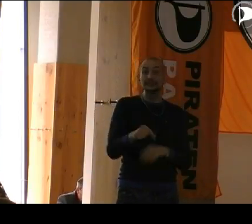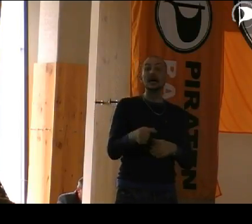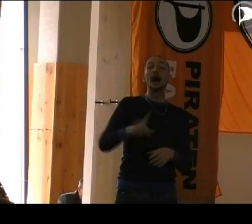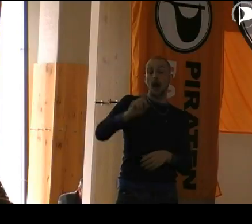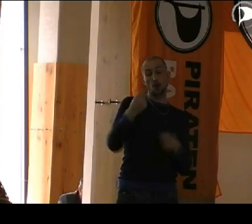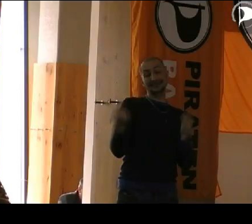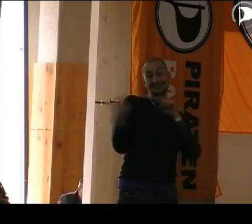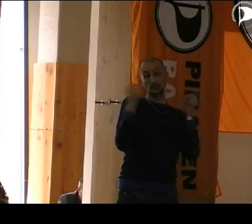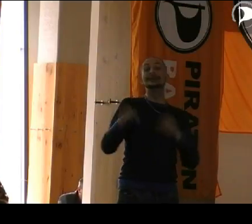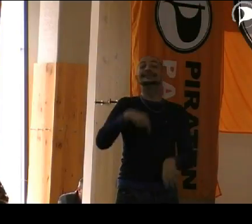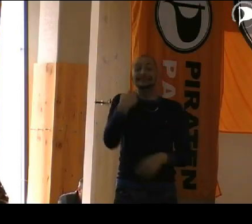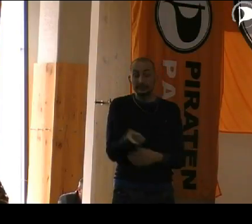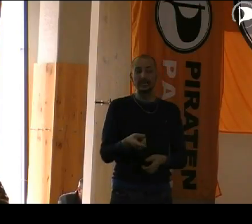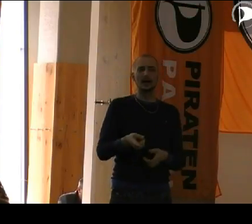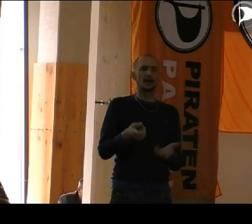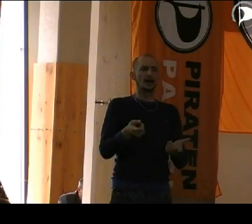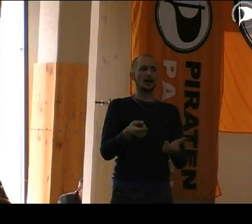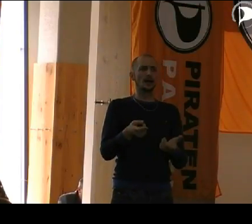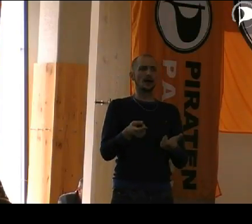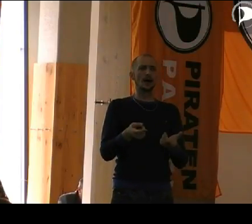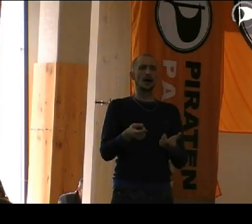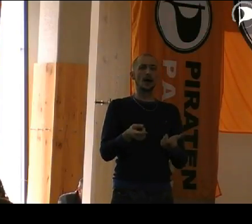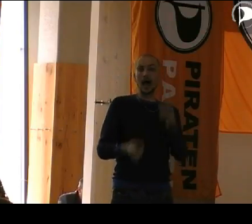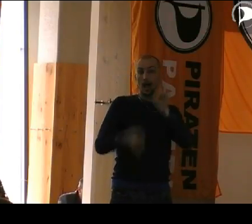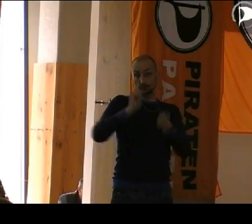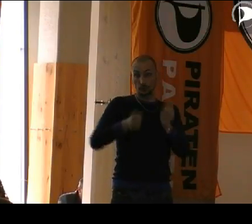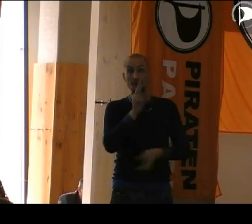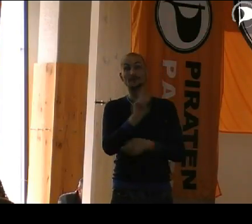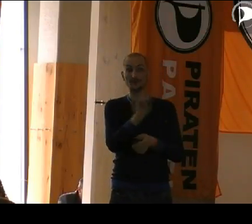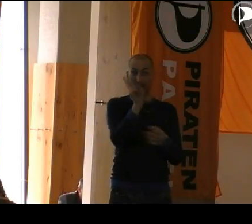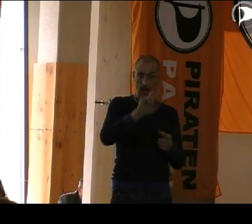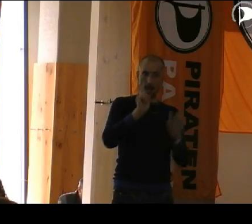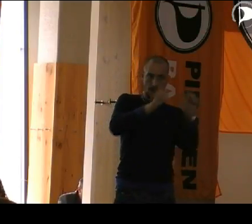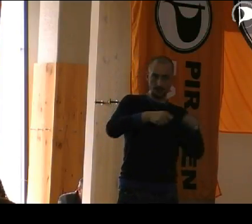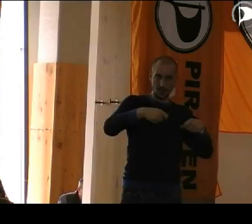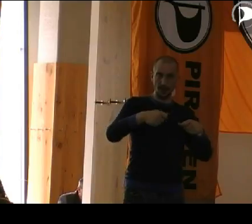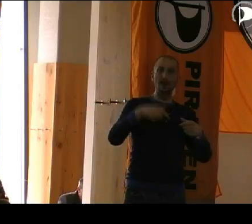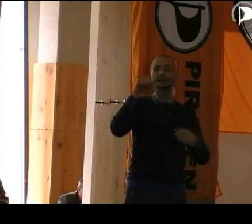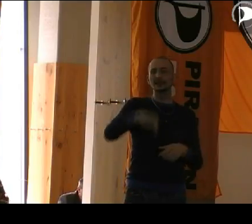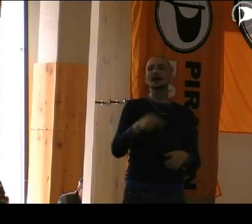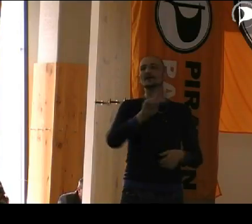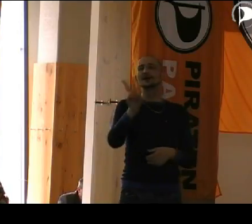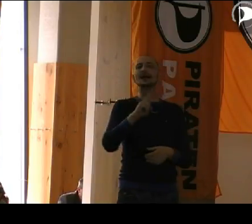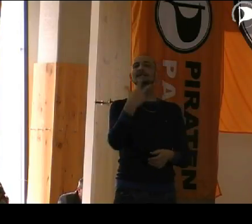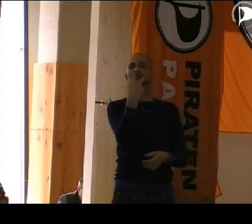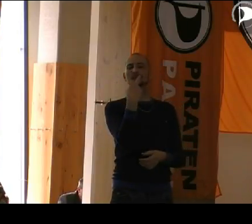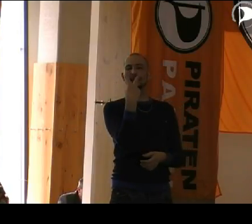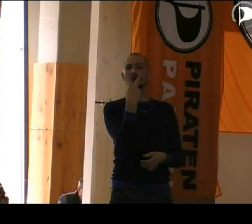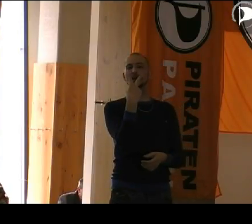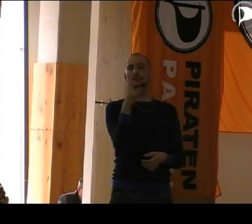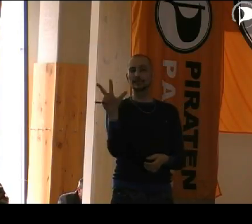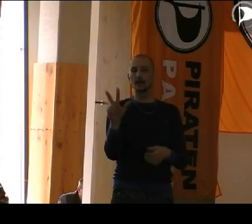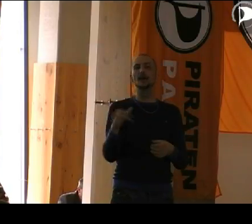diskutiert und dann stehen wir auch wieder welcher vorbei und der bevorzugte werde und der wird abgestimmt und 20 mehrheit bekommen hat dass wenn